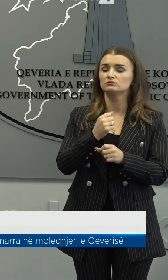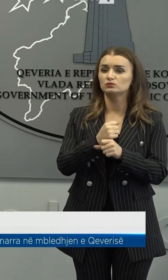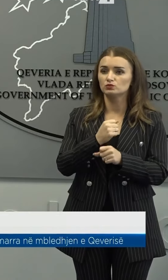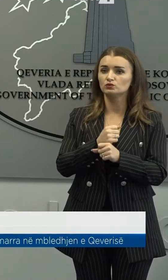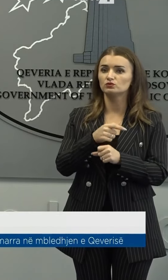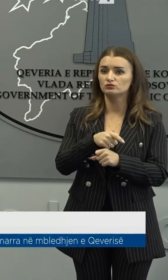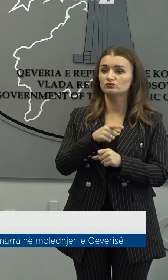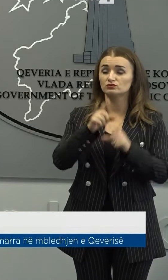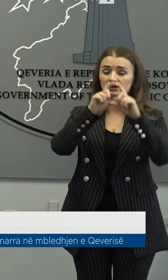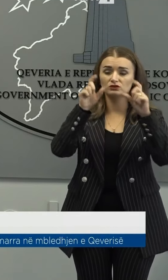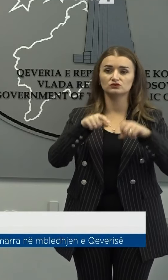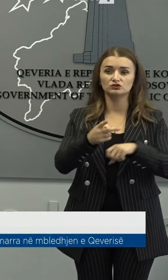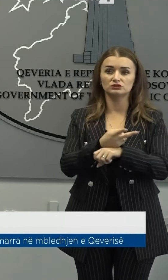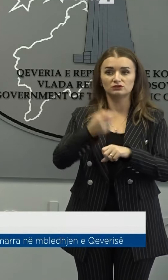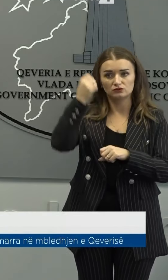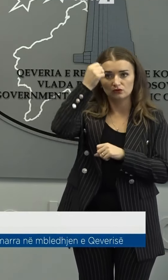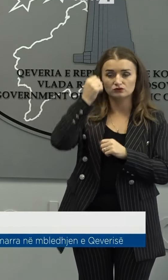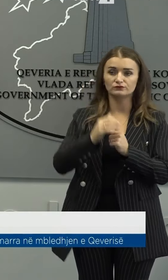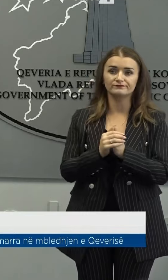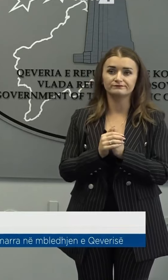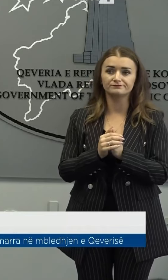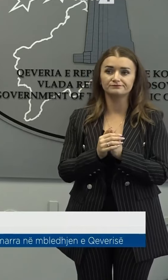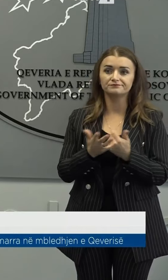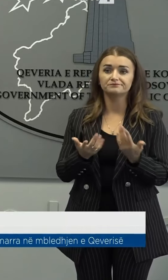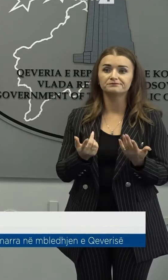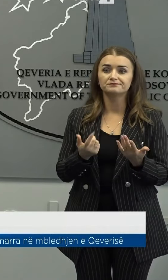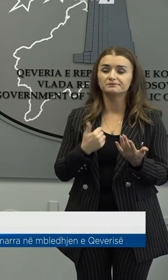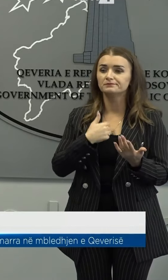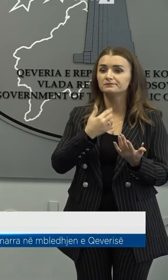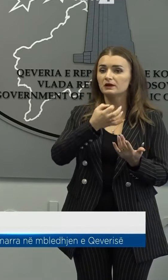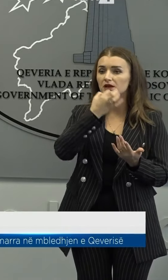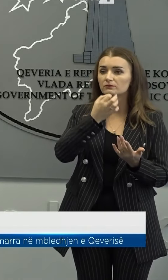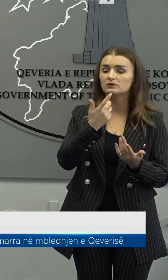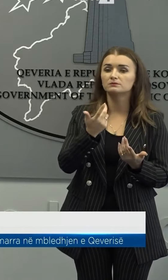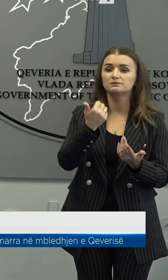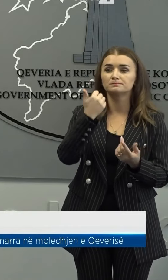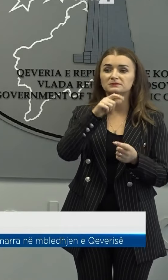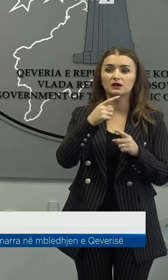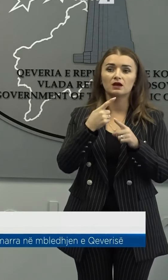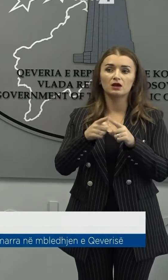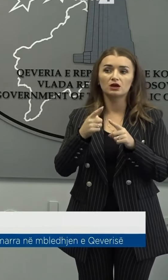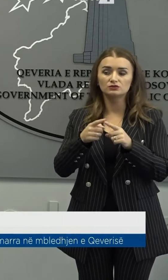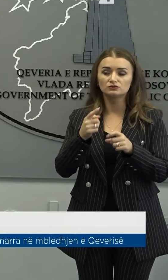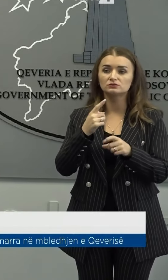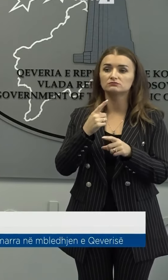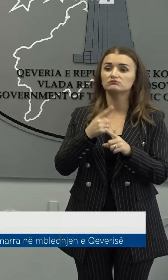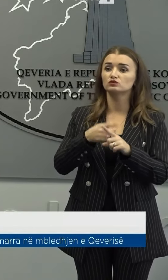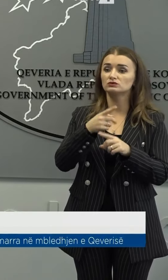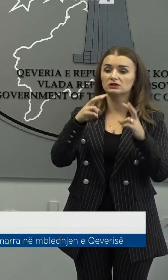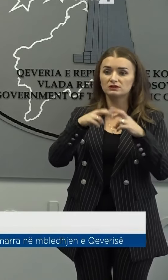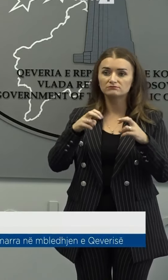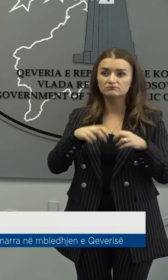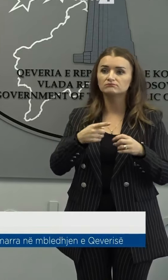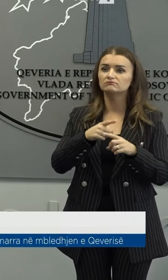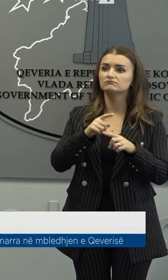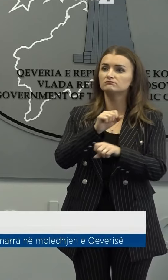kam informacion se për çfarë janë hetuar, arrestuar e përndjekur. Nuk e di këtë